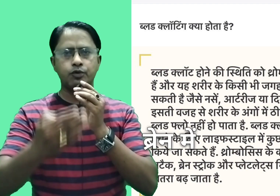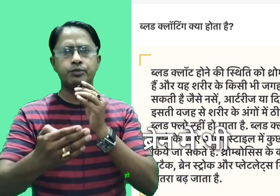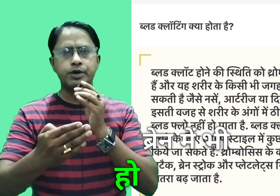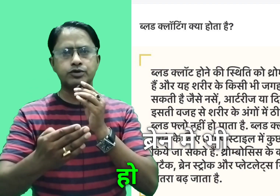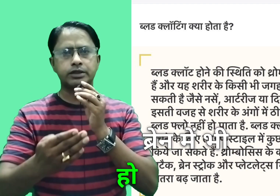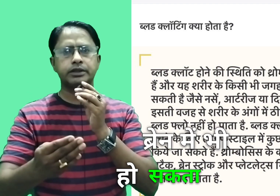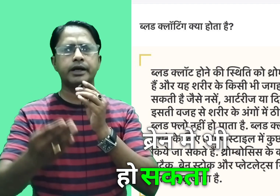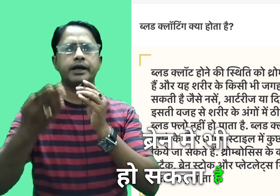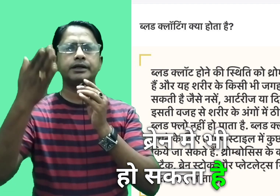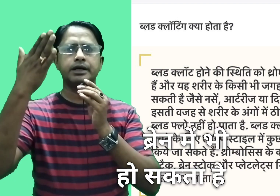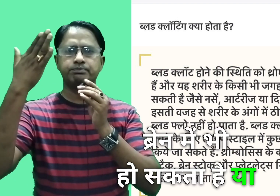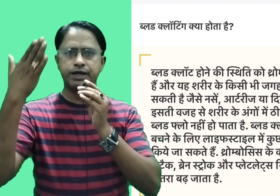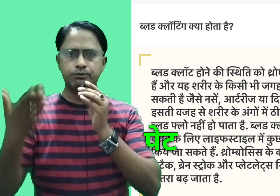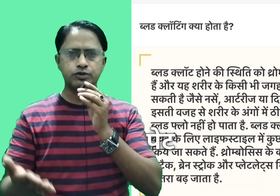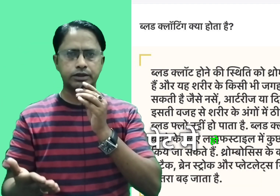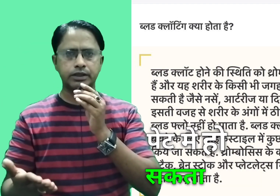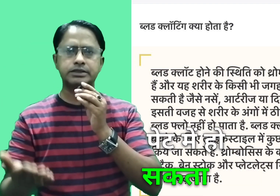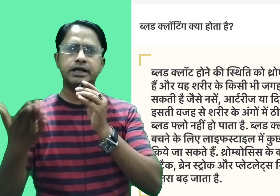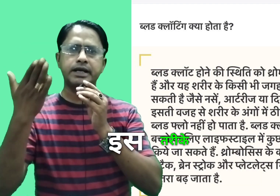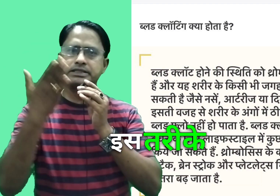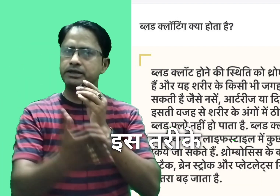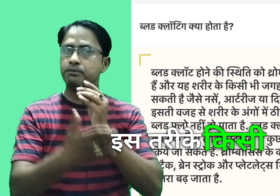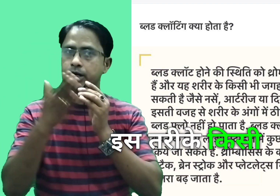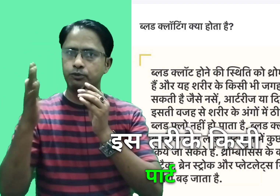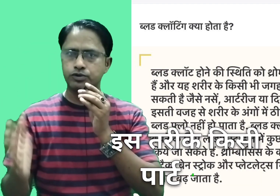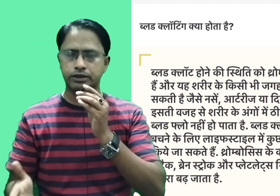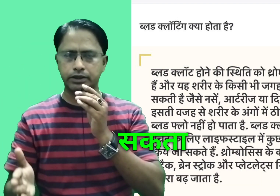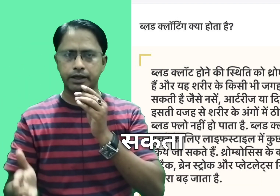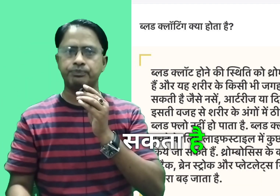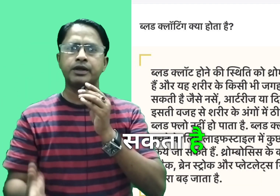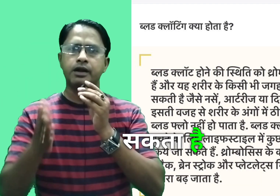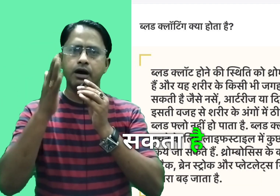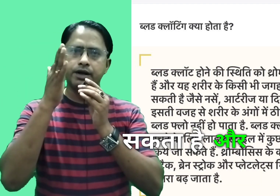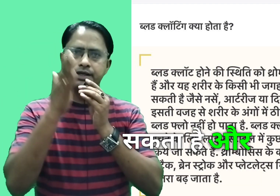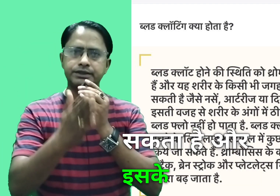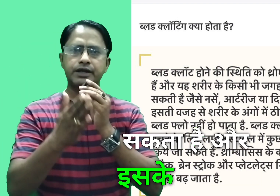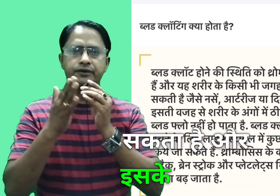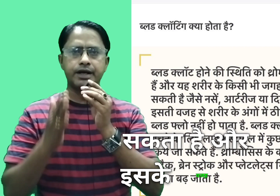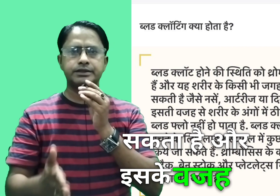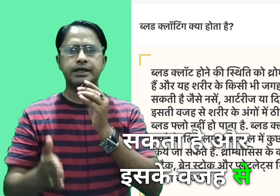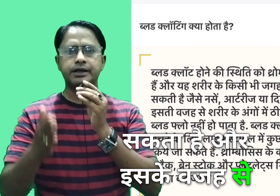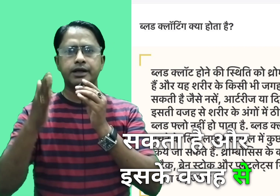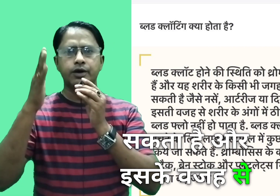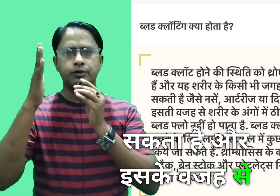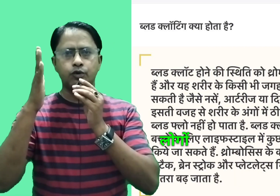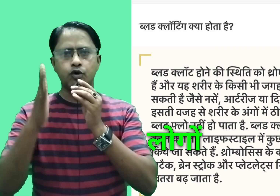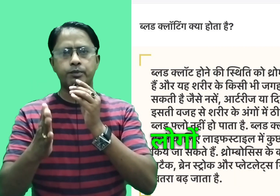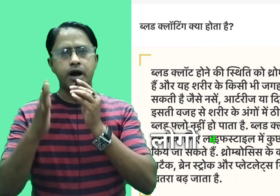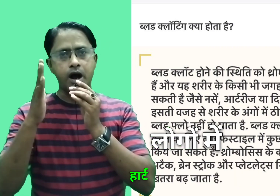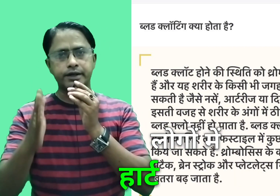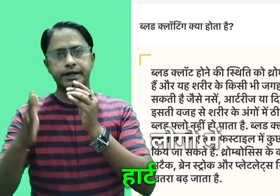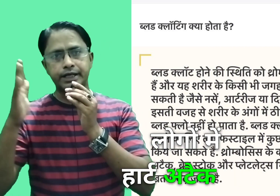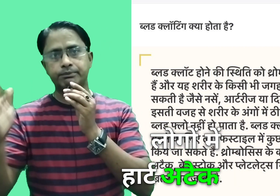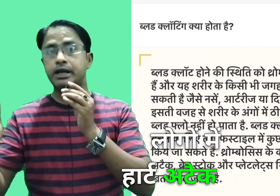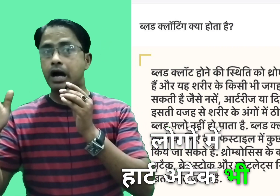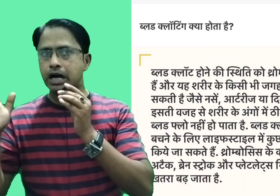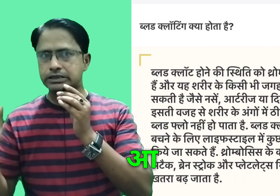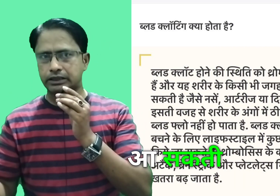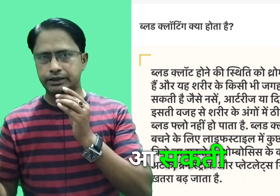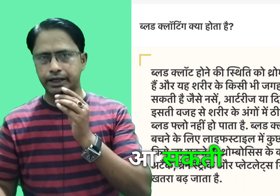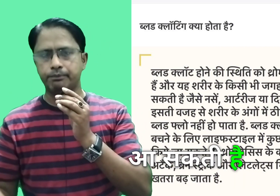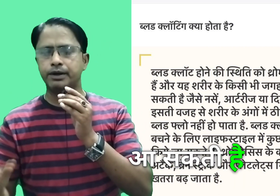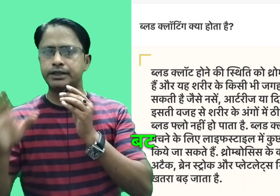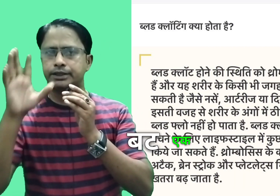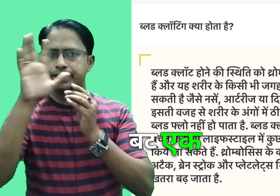ब्रेन में भी हो सकता है या पेट में हो सकता है, शरीर के किसी पार्ट में हो सकता है, और इसकी वजह से लोगों में हार्ट अटैक भी